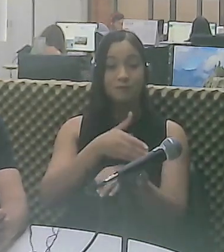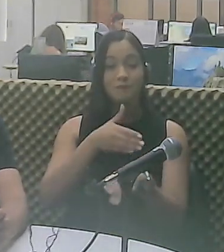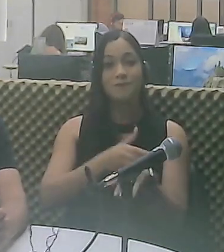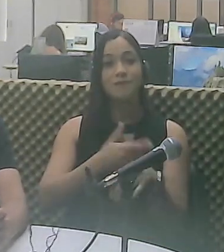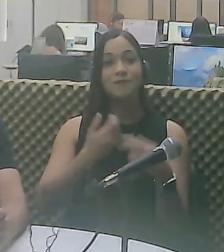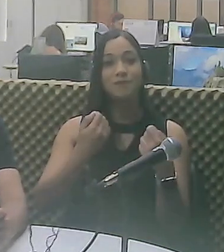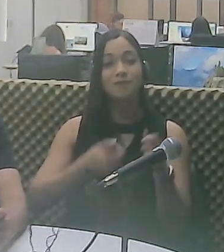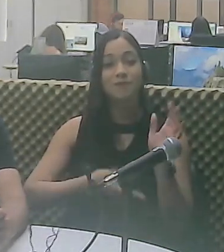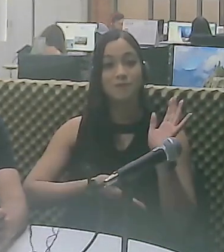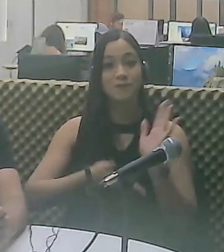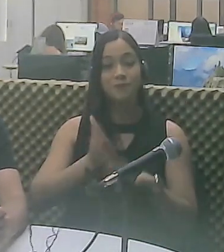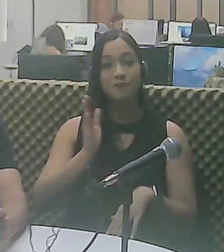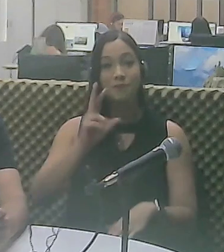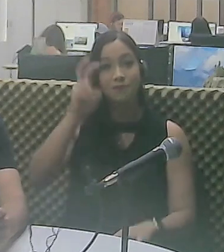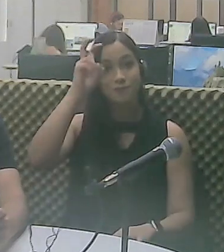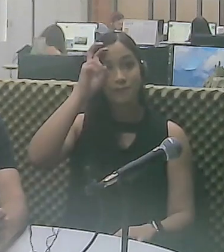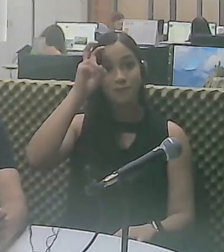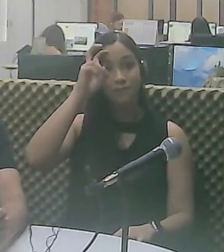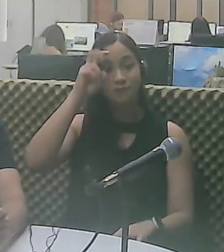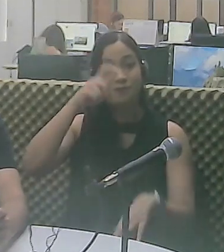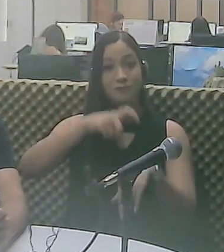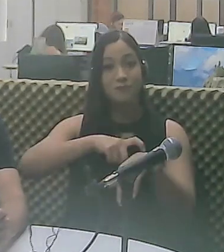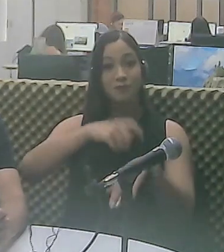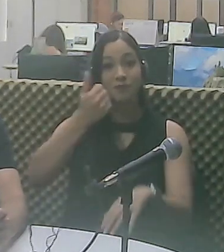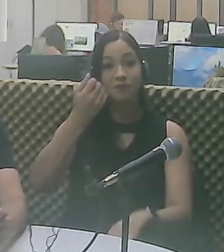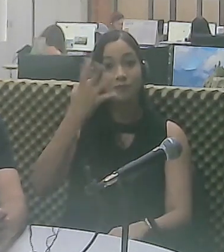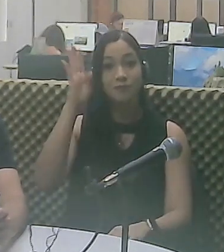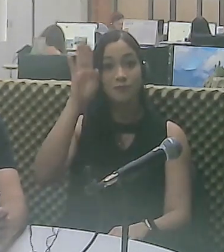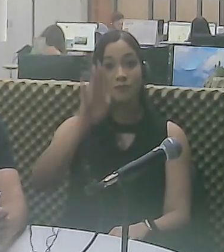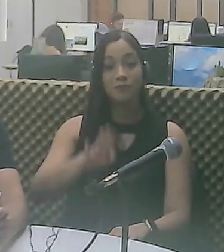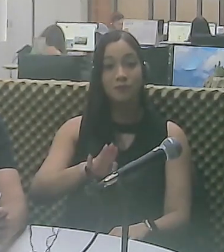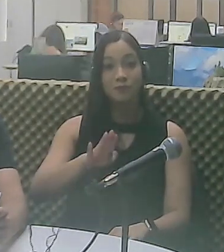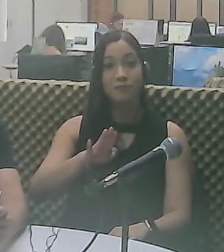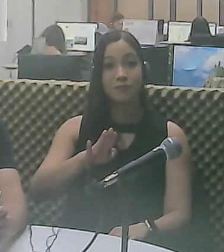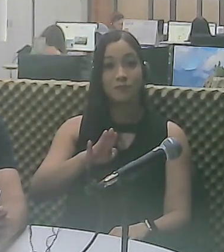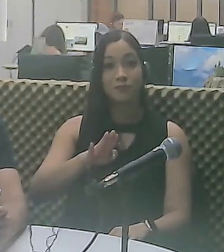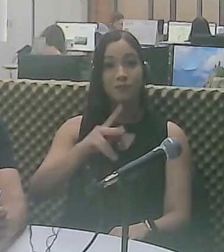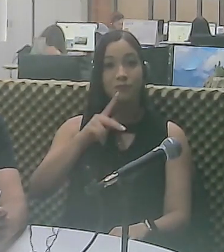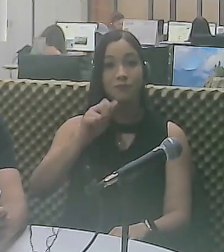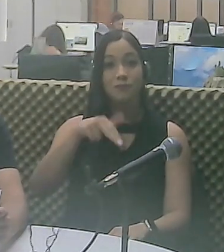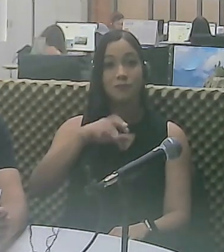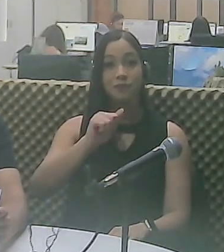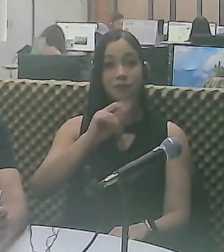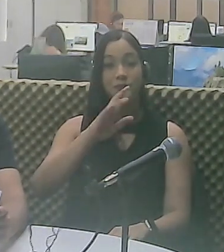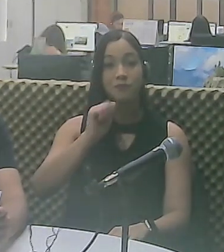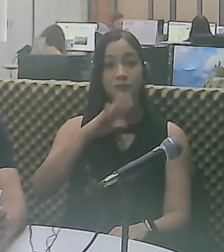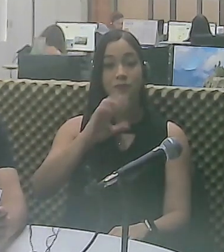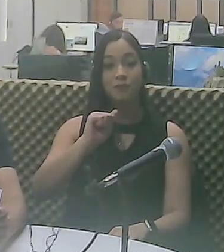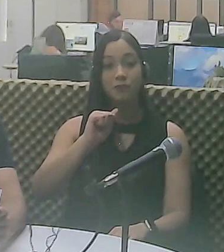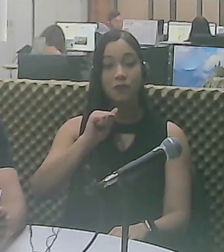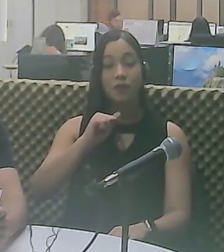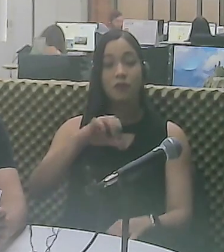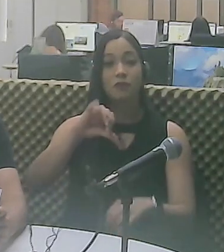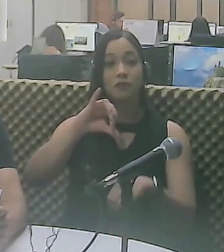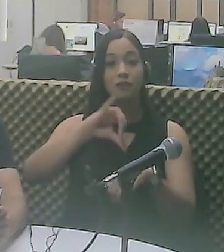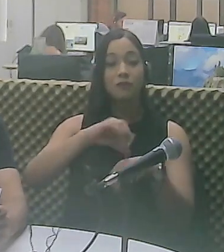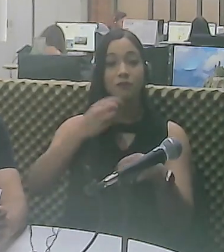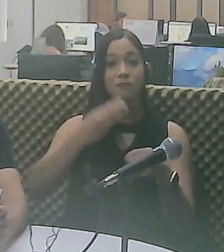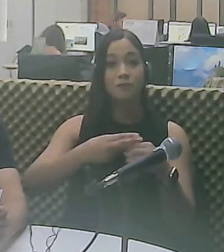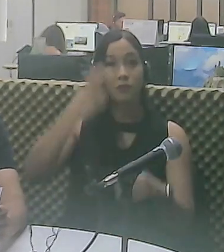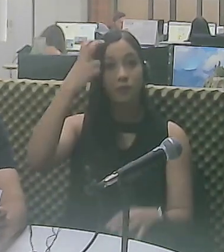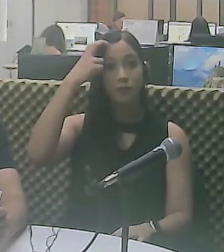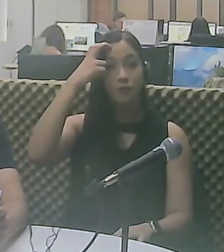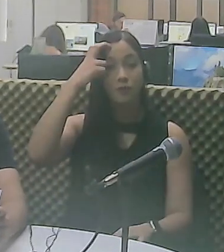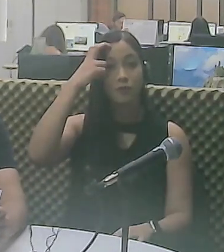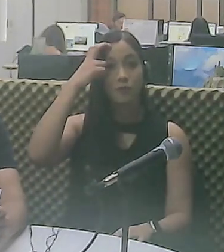devem comparecer na quinta-feira as duas da tarde na Esplanada Pena Branca e Xavantinho do centro municipal de cultura